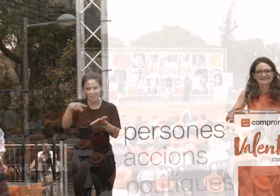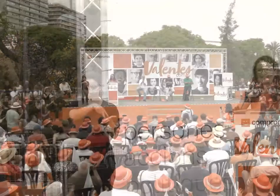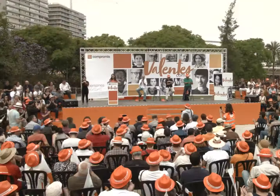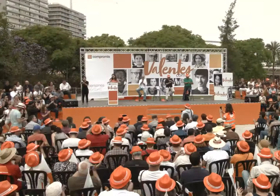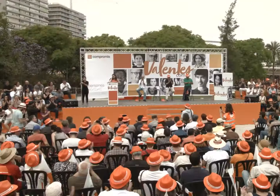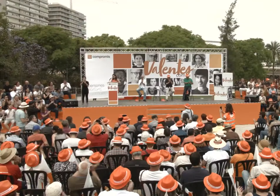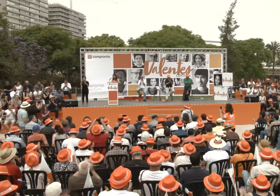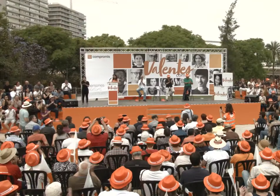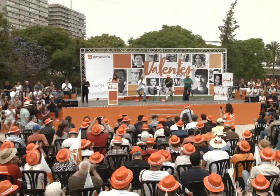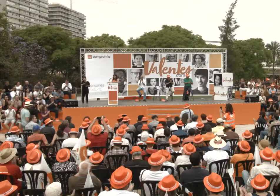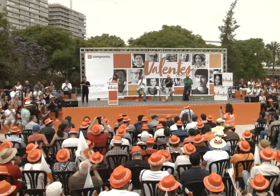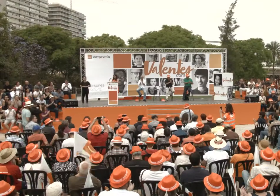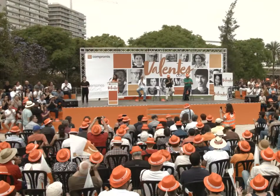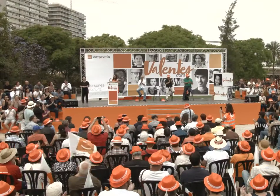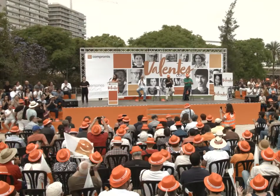benvinguts.